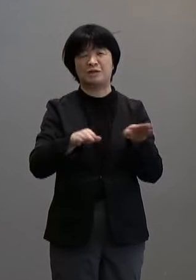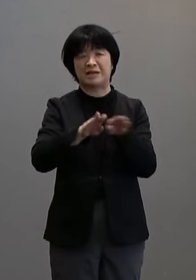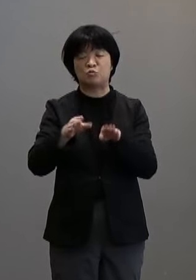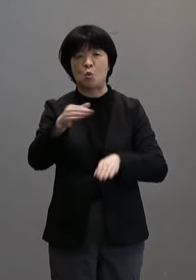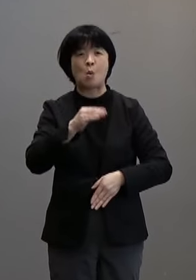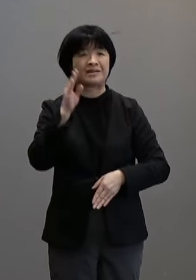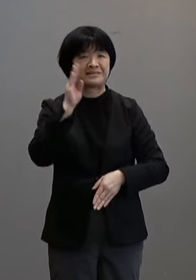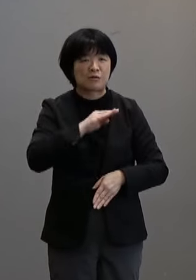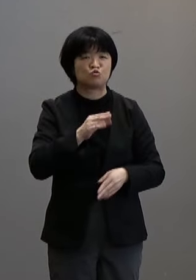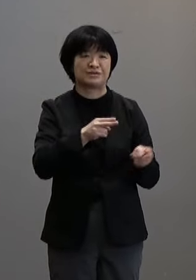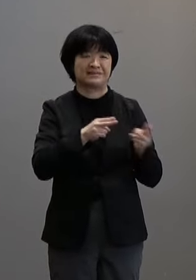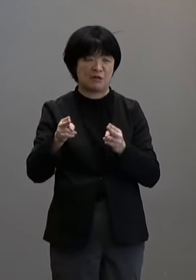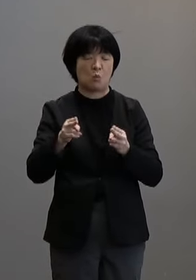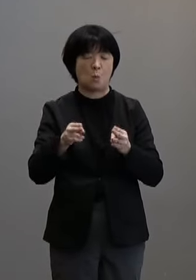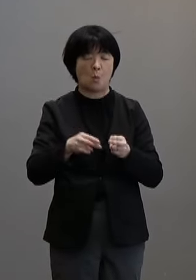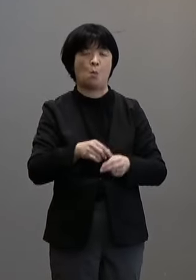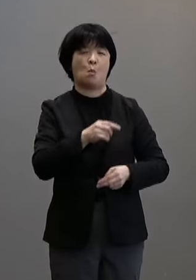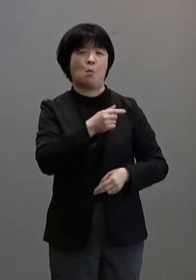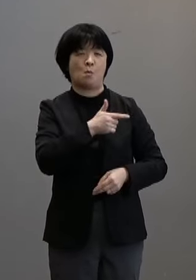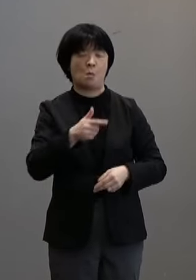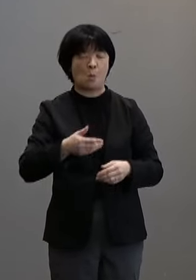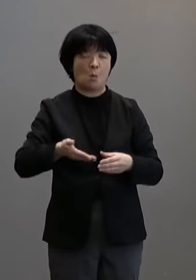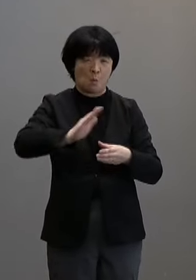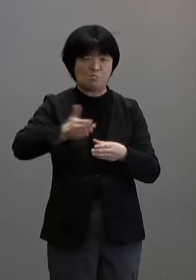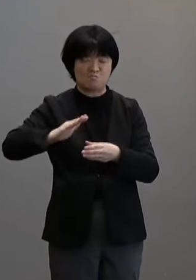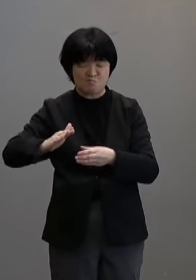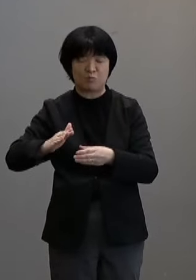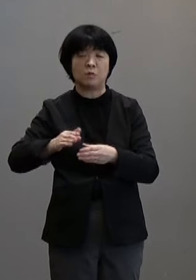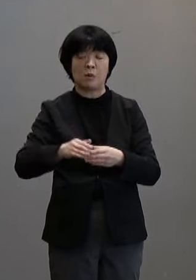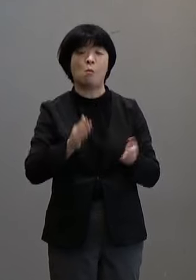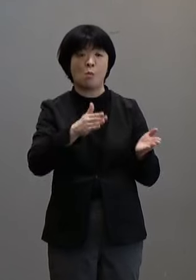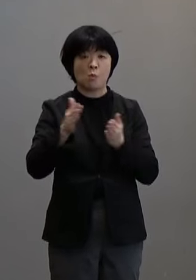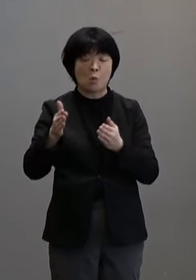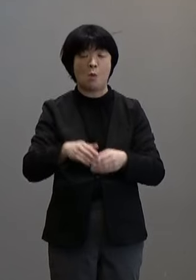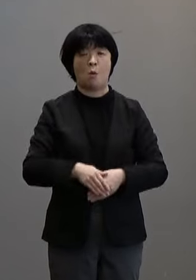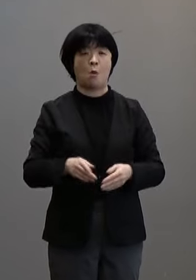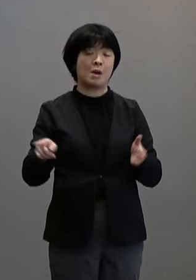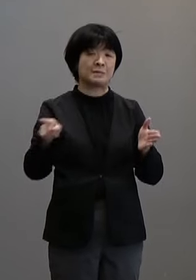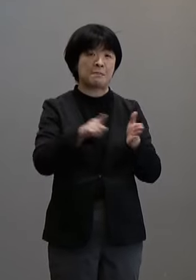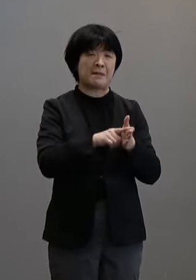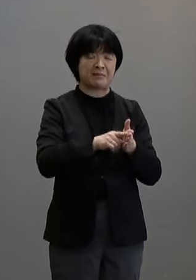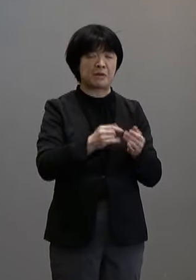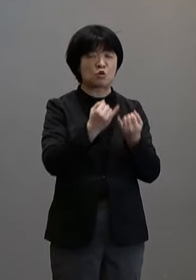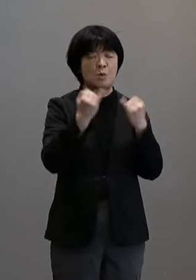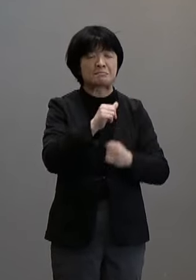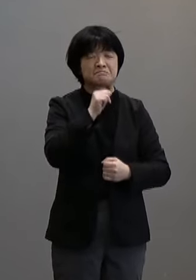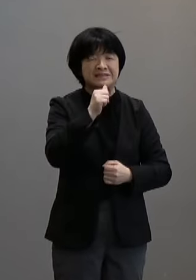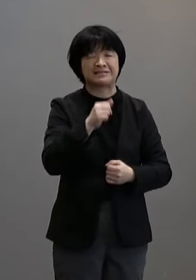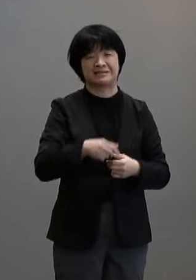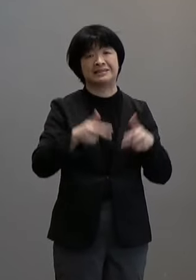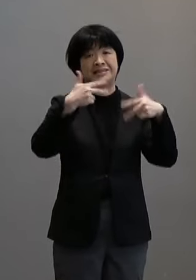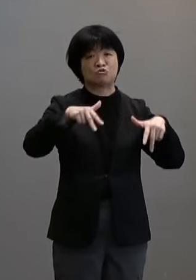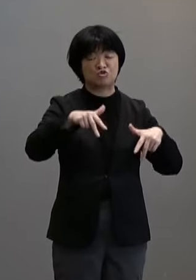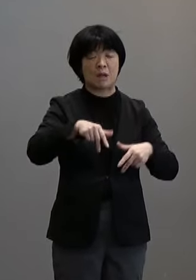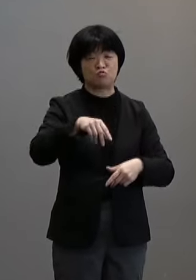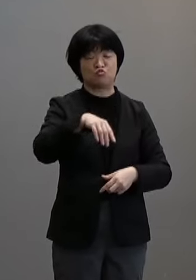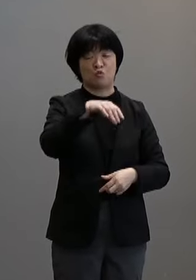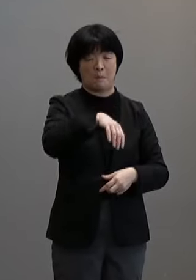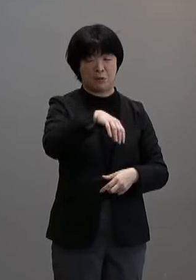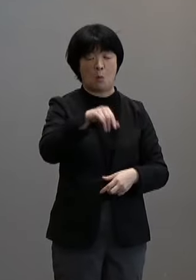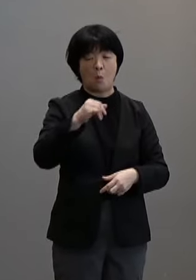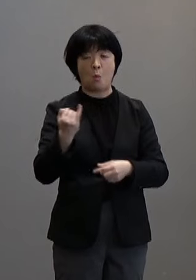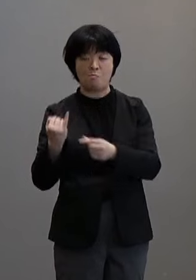するとともに、これまで女性社員が少なかったシステム開発部門に女性社員を積極的に配属している点を高く